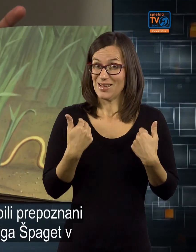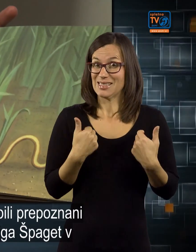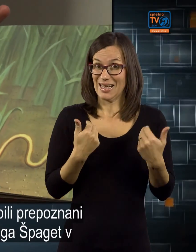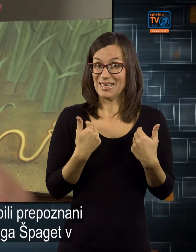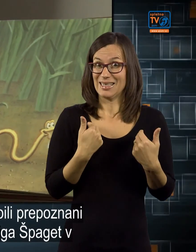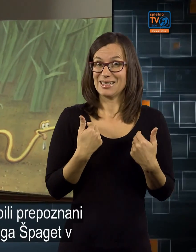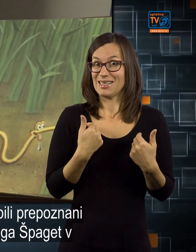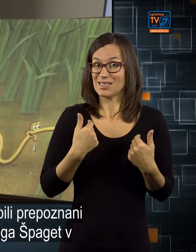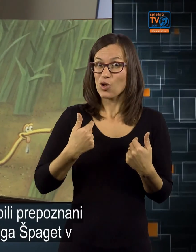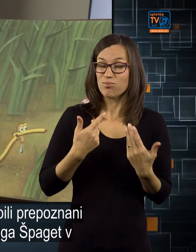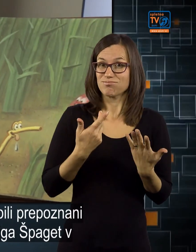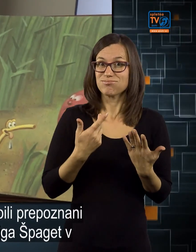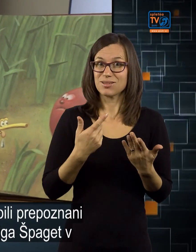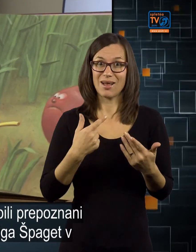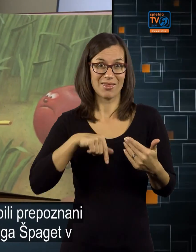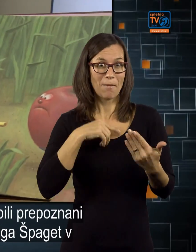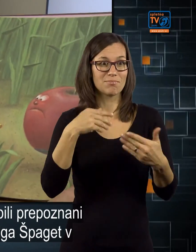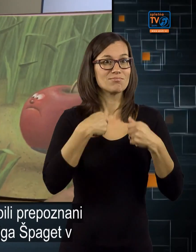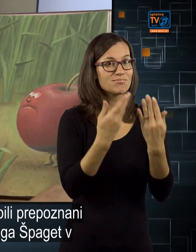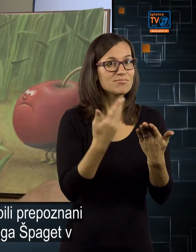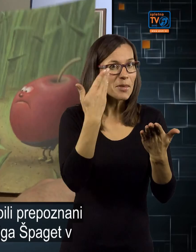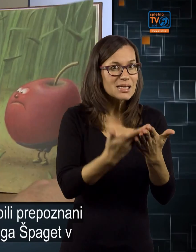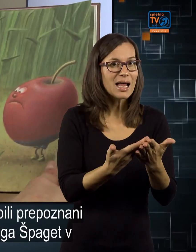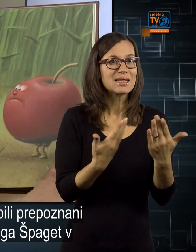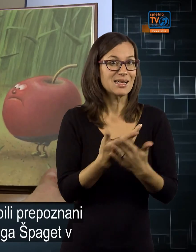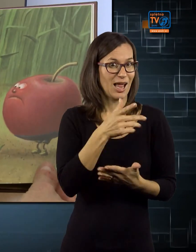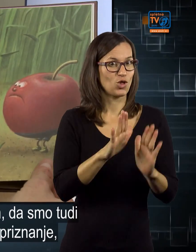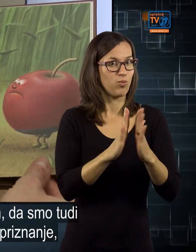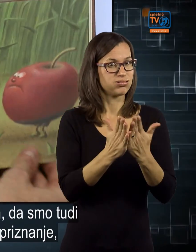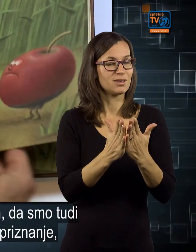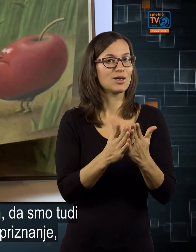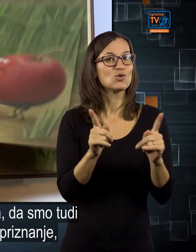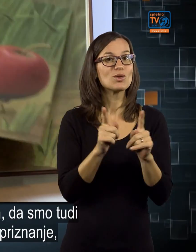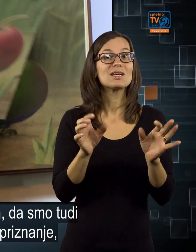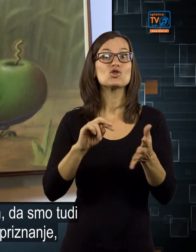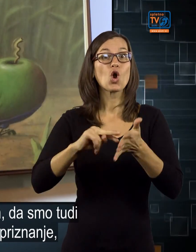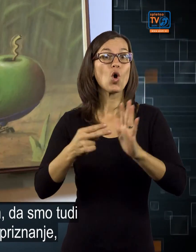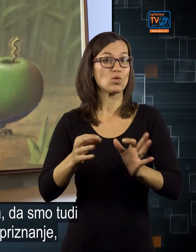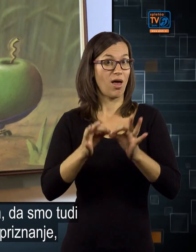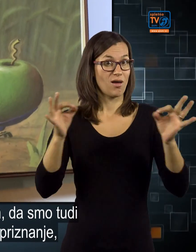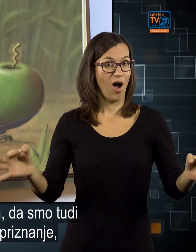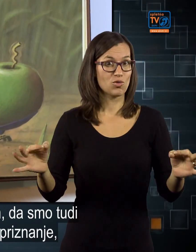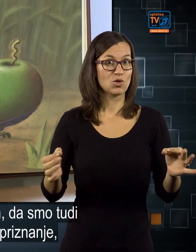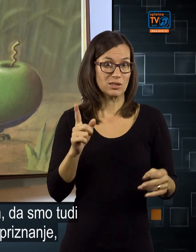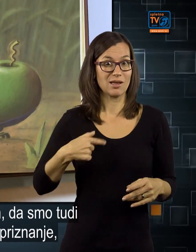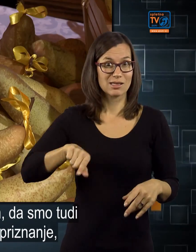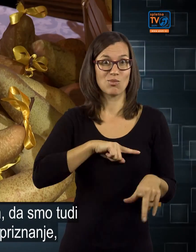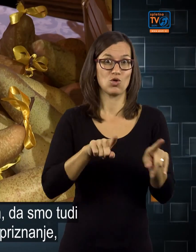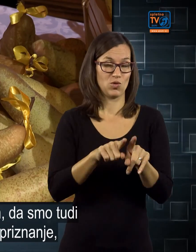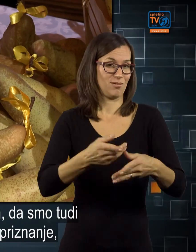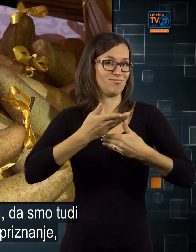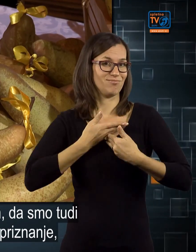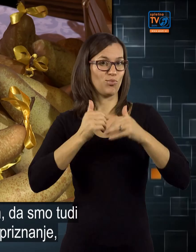bili prepoznani za to publikacijo Žiga Špaget v strokovni javnosti in da smo tudi